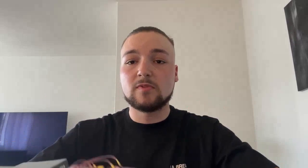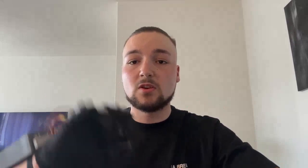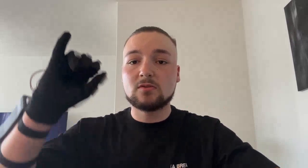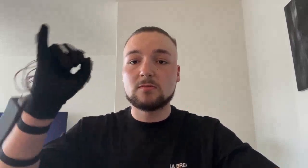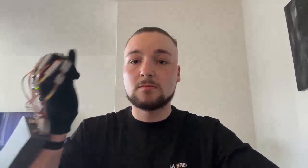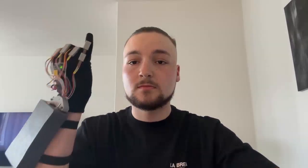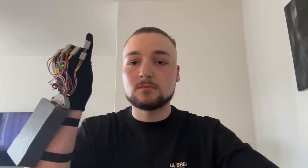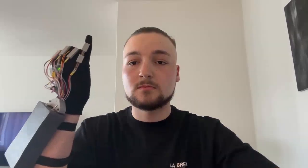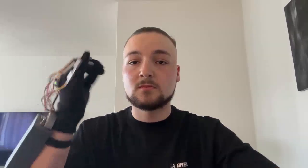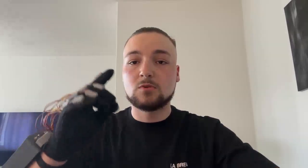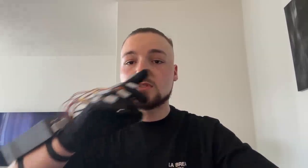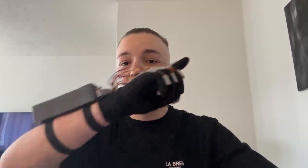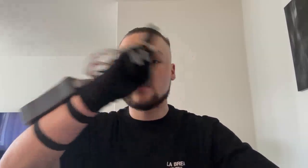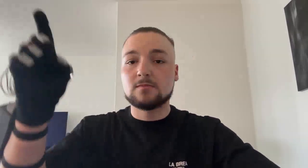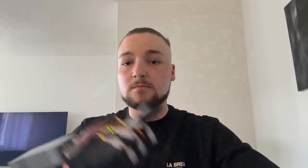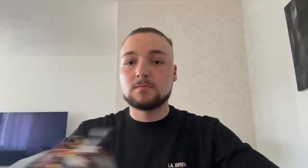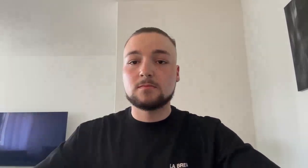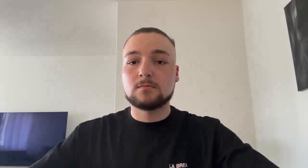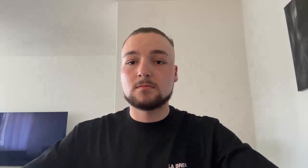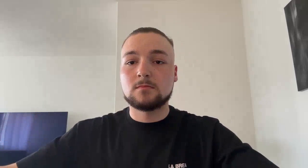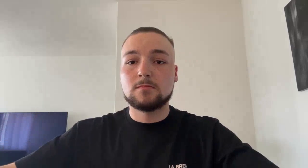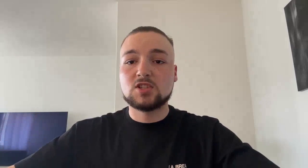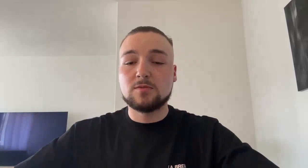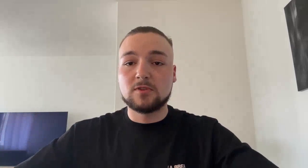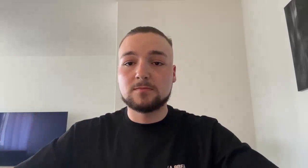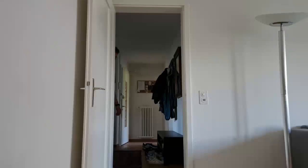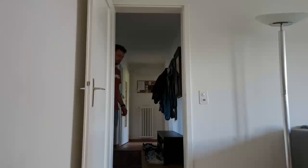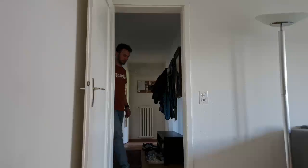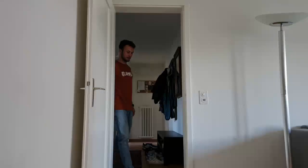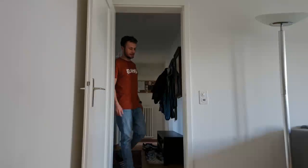wie J und Z bestimmen.